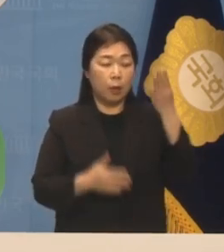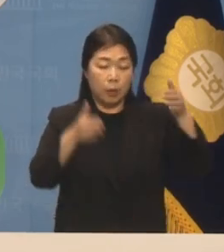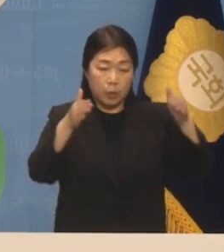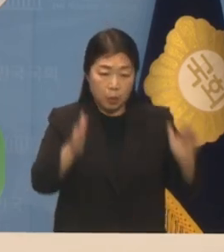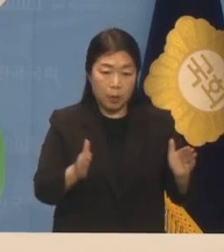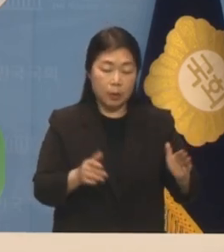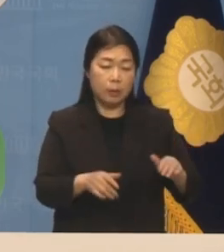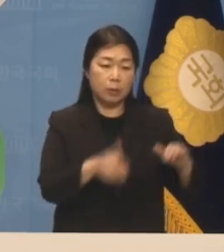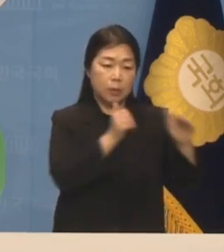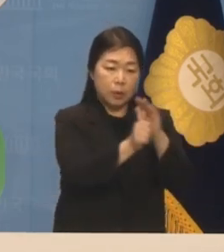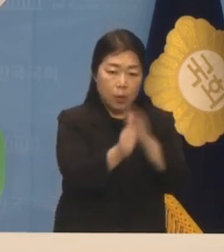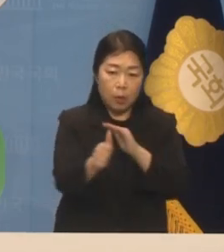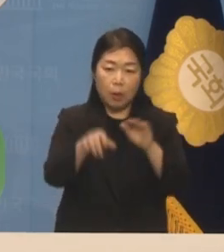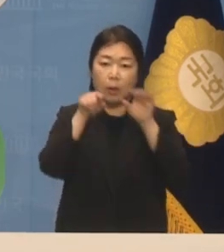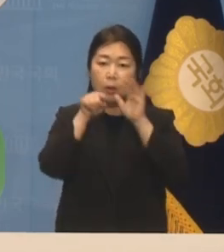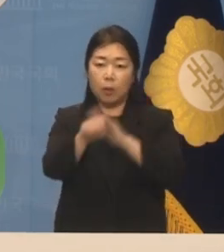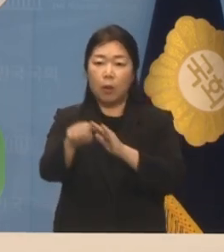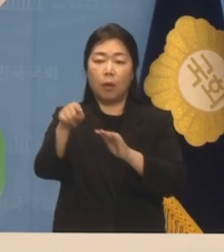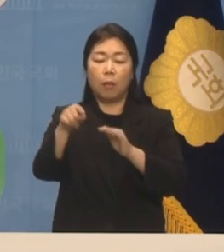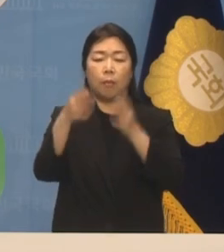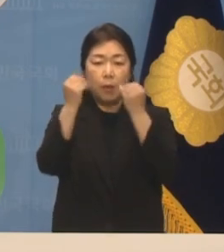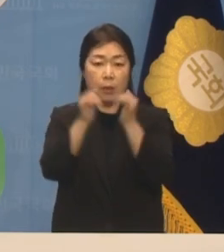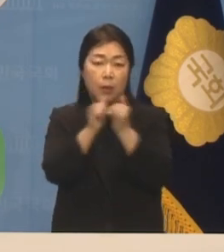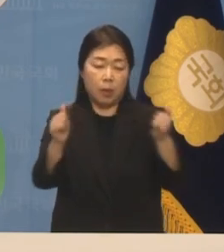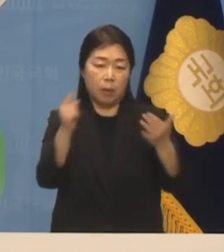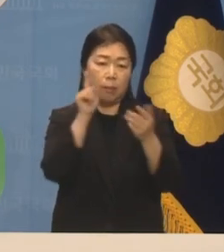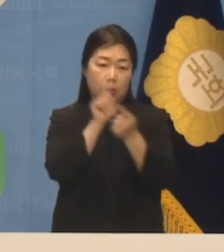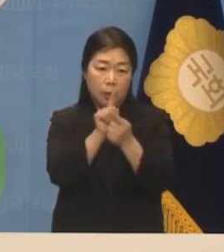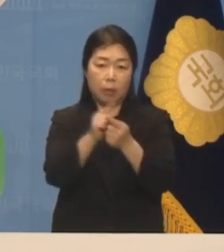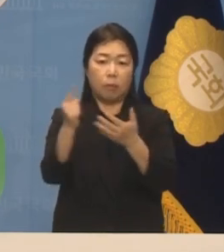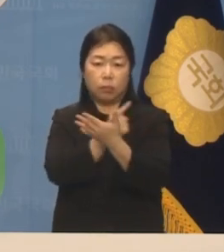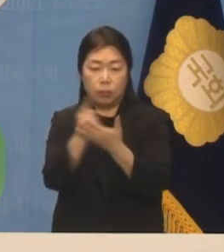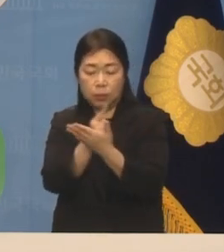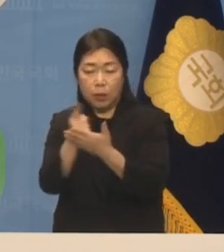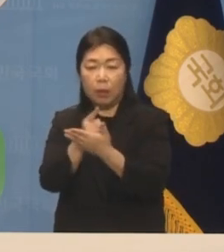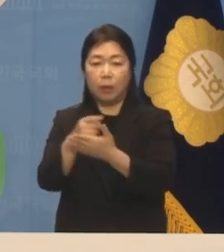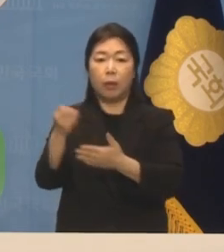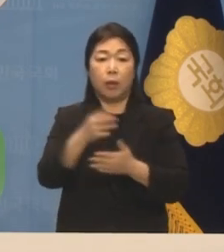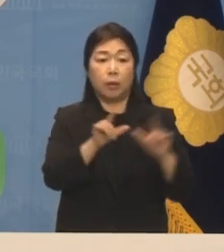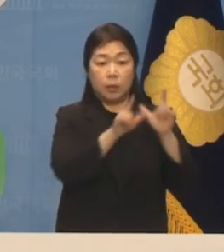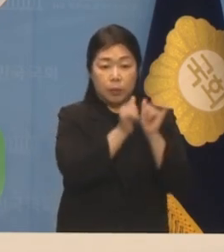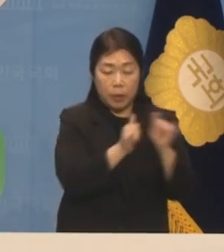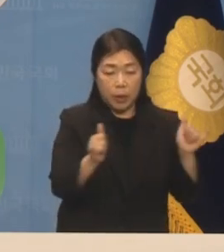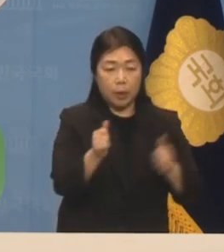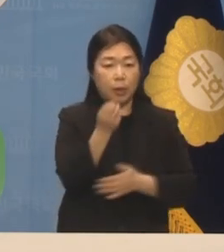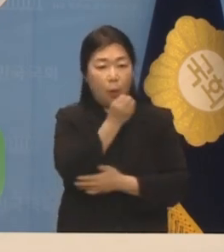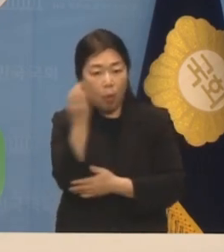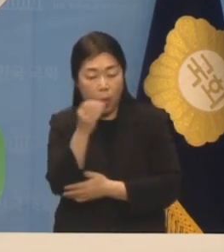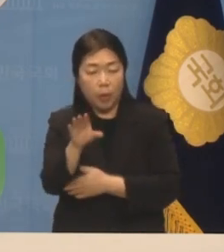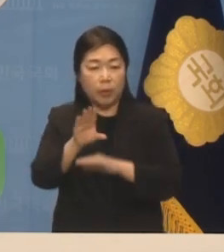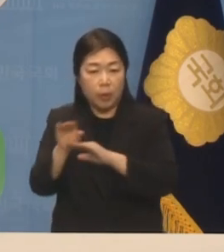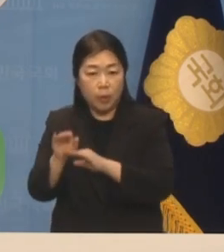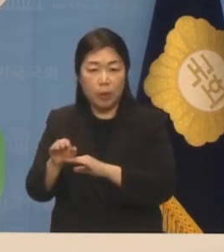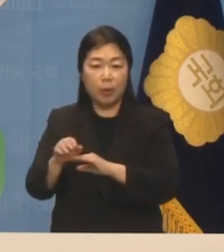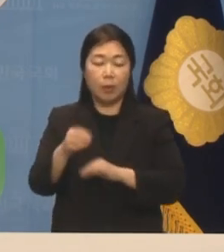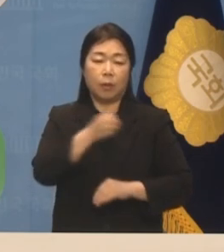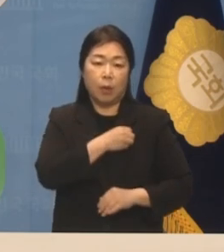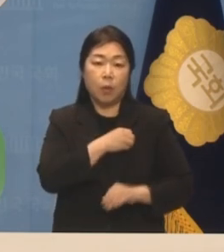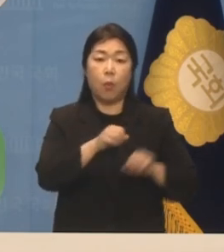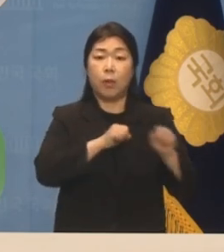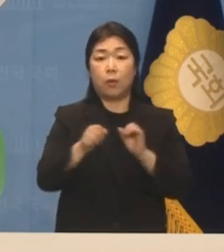현장을 누비면서 많은 분들을 만났습니다. 시민분들, 언론인분들, 당원분들,